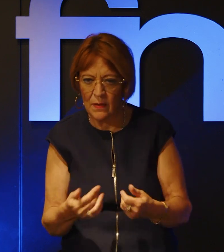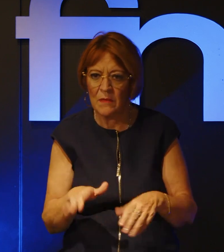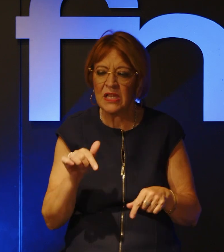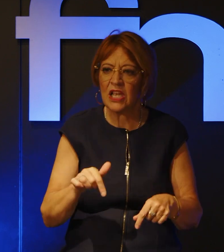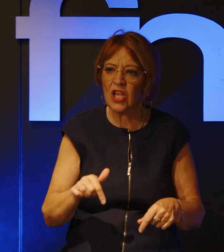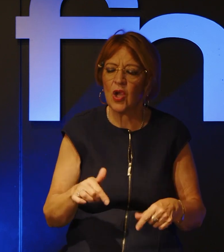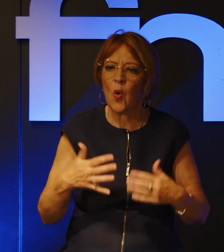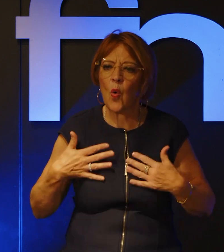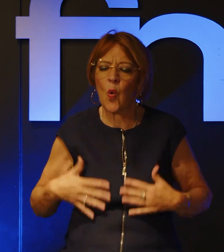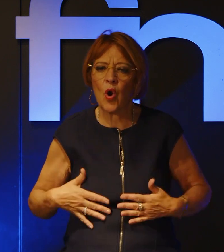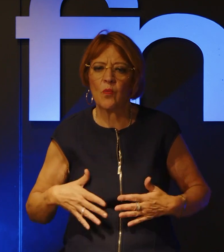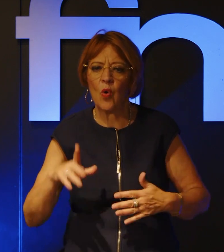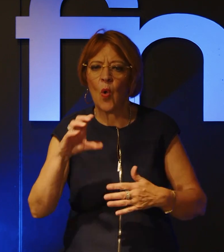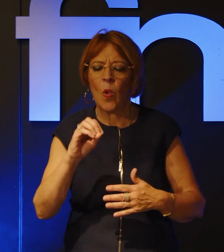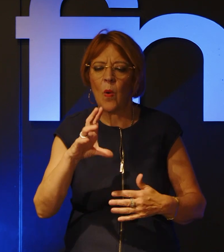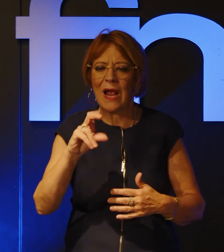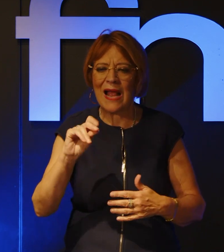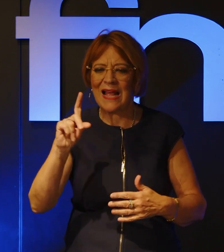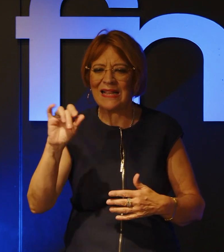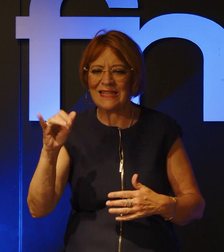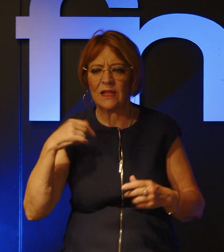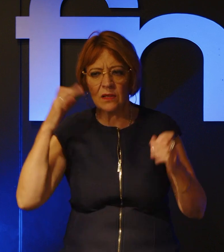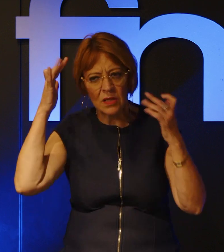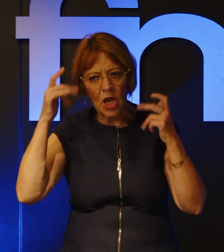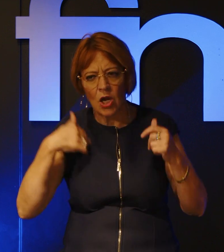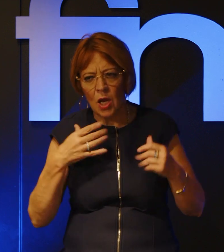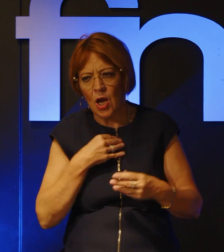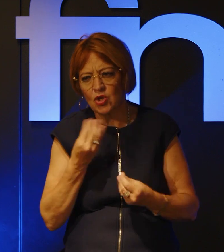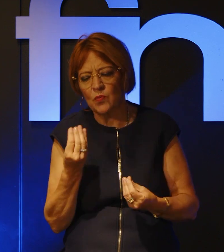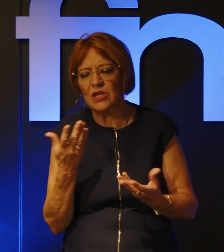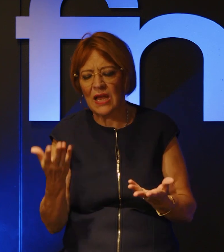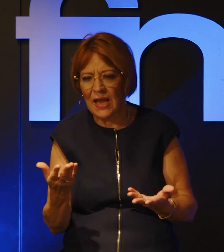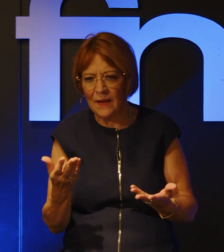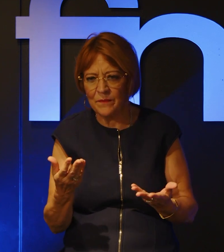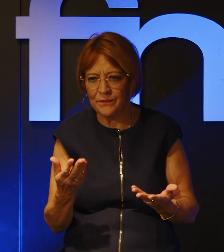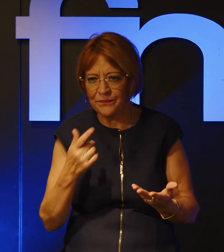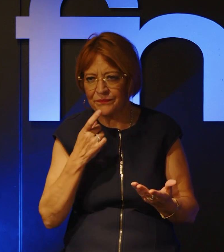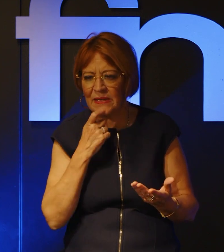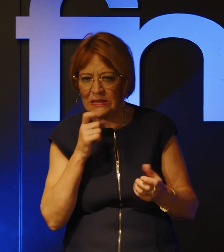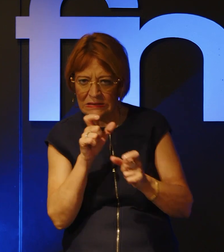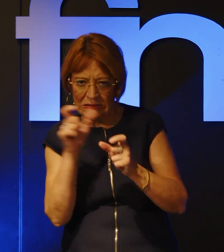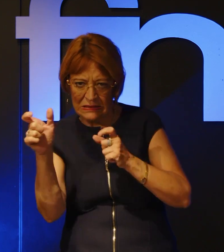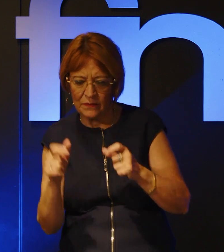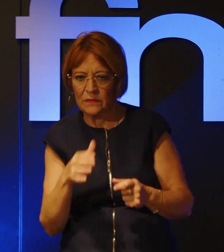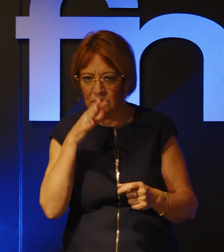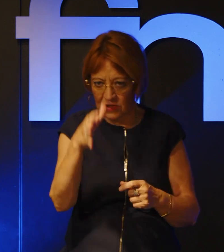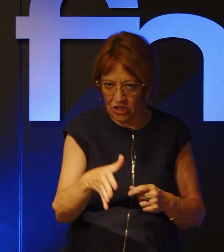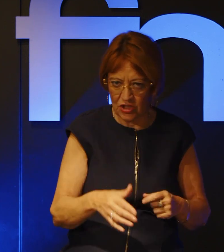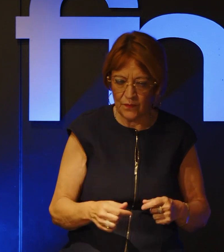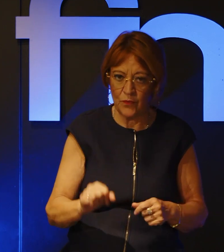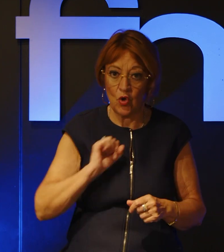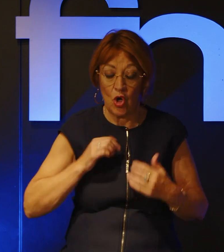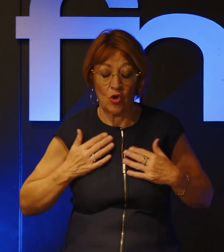aqui o corpo localizado tem a ver com uma teórica que eu que eu gosto muito que é Adrian Rich que vai dizer que